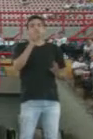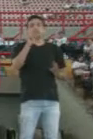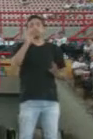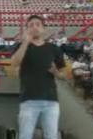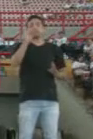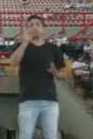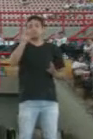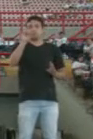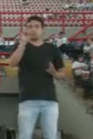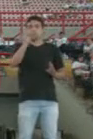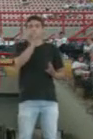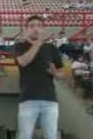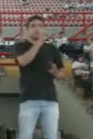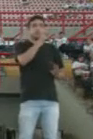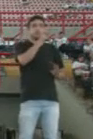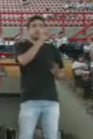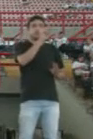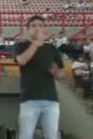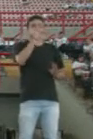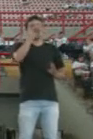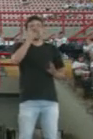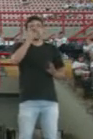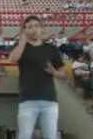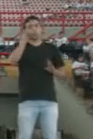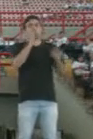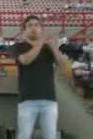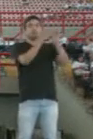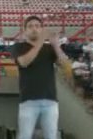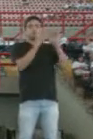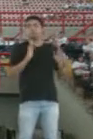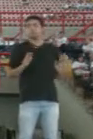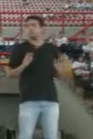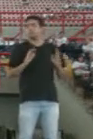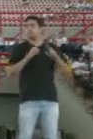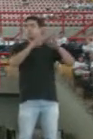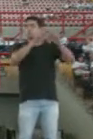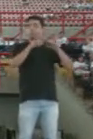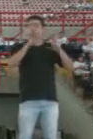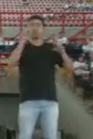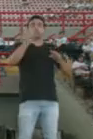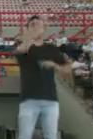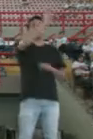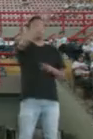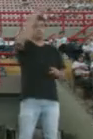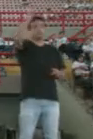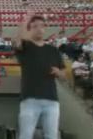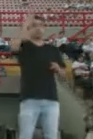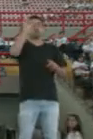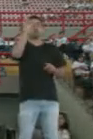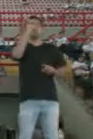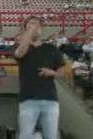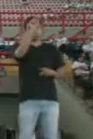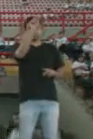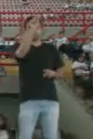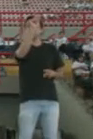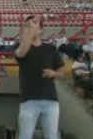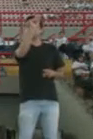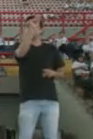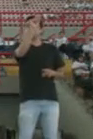O hipertexto é a internet. O hipertexto é um site, você clica dentro